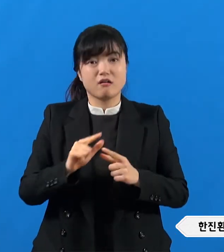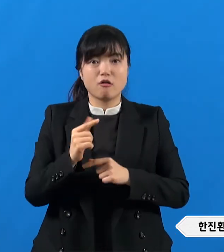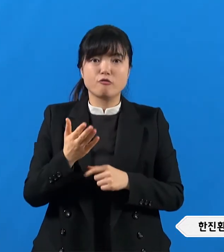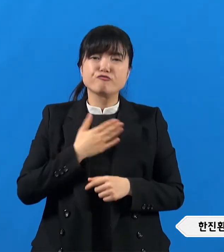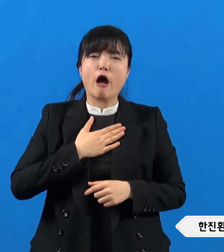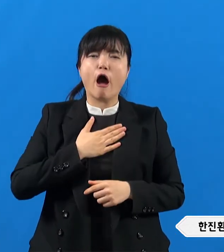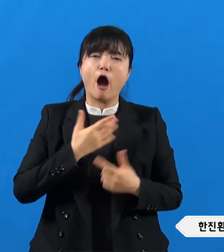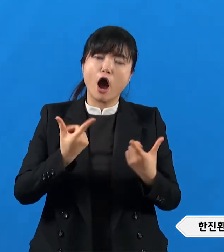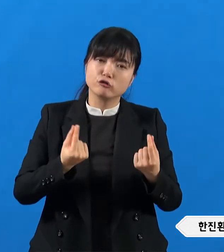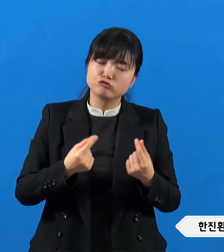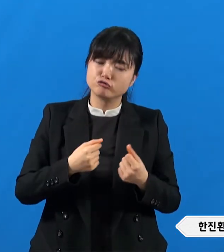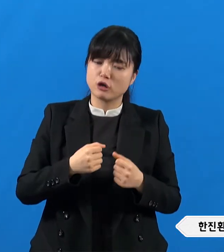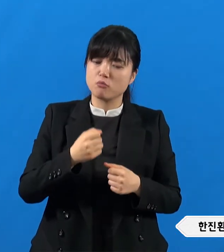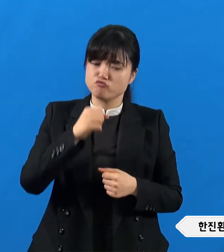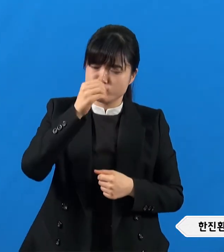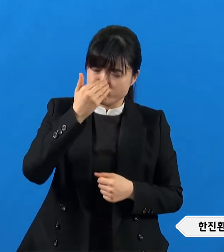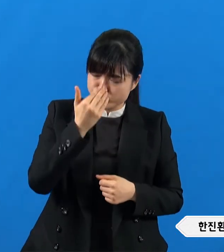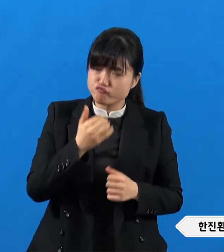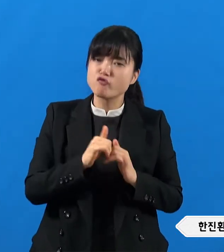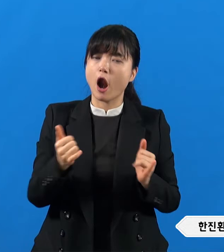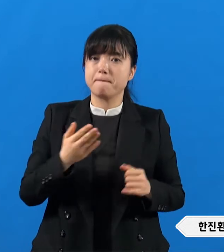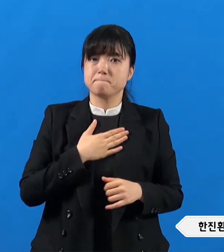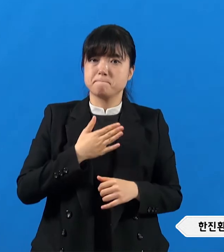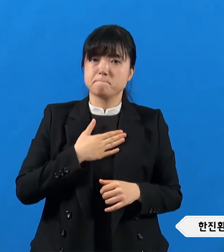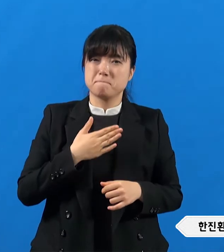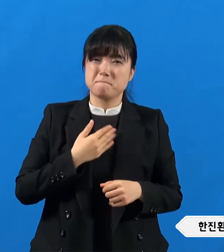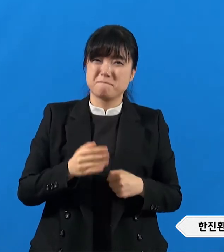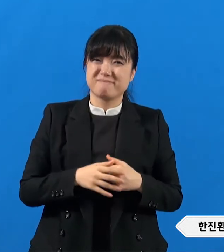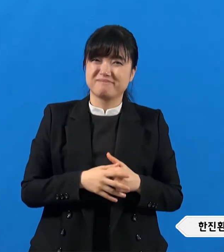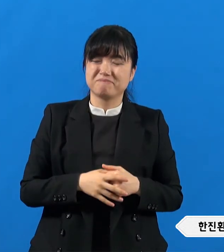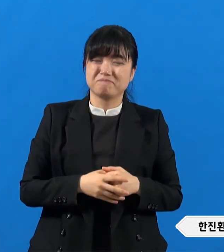같은 사람이 안 가면 누가 가겠느냐, 그런 것이죠.